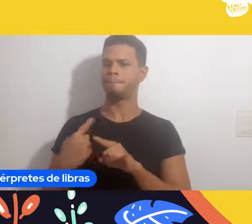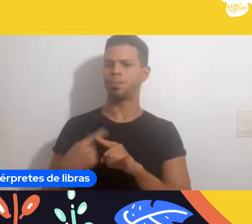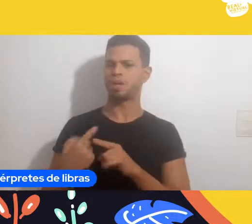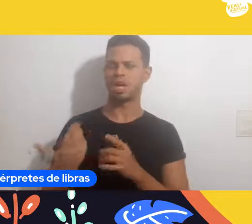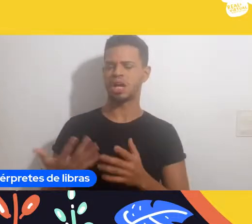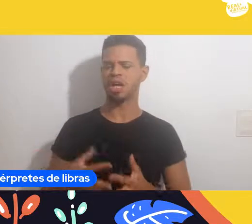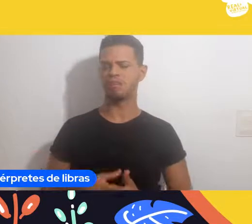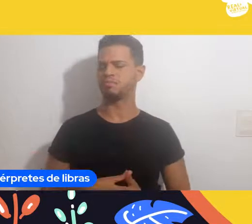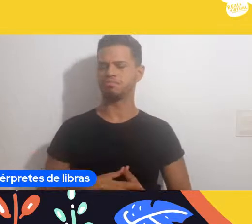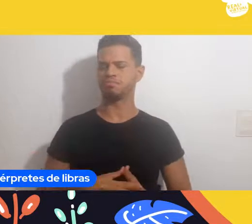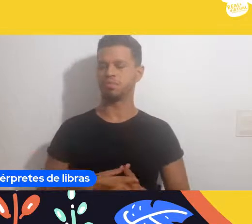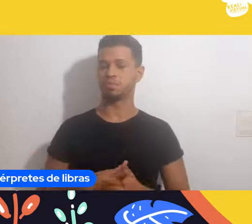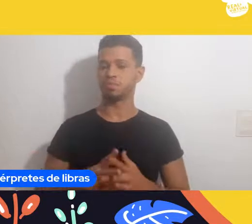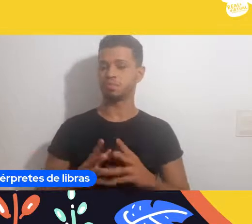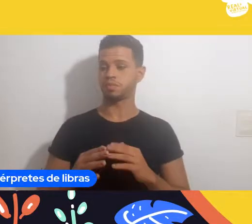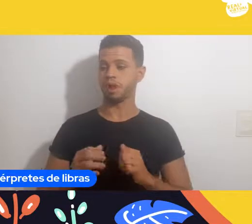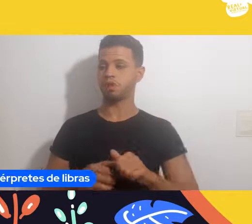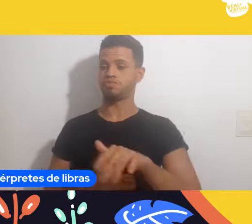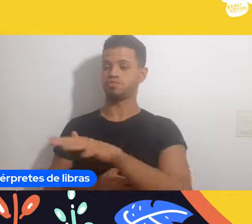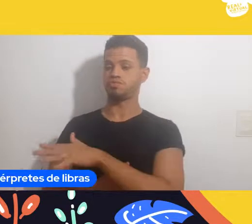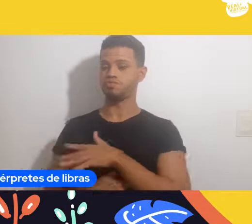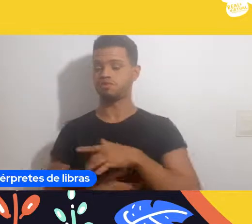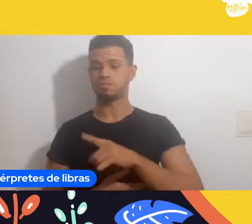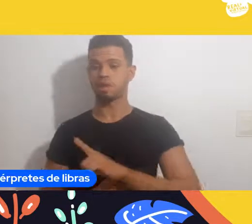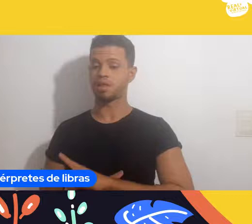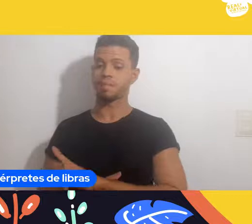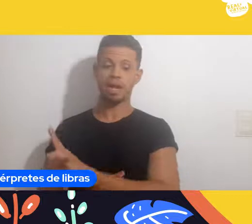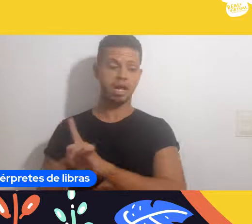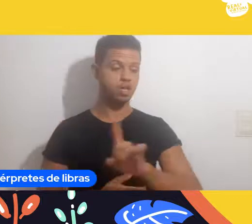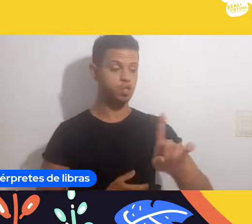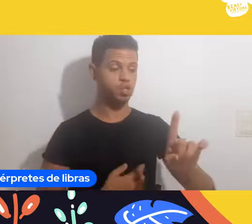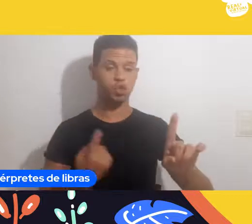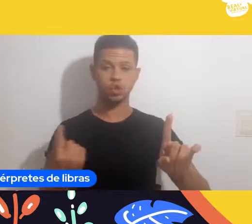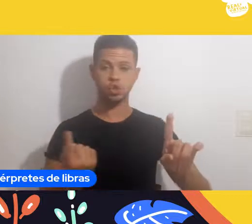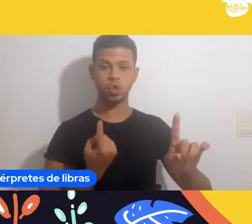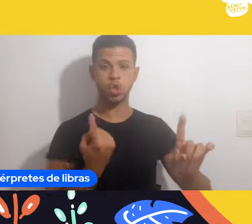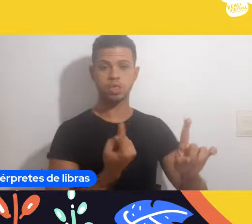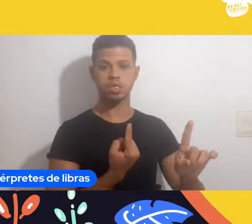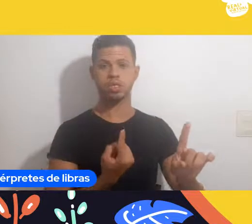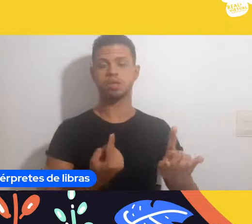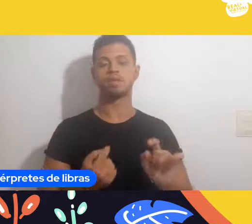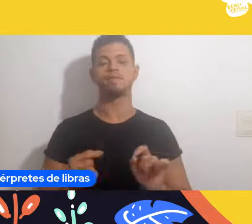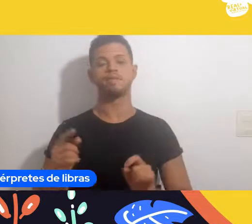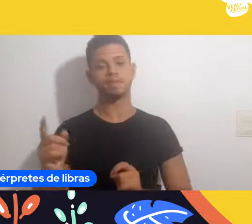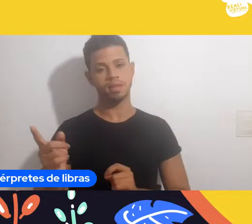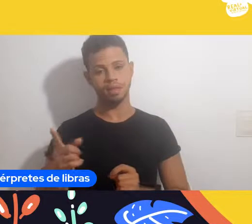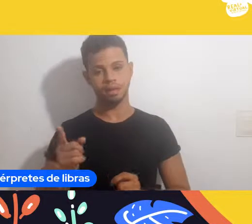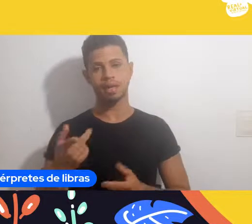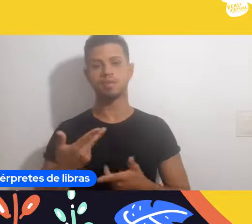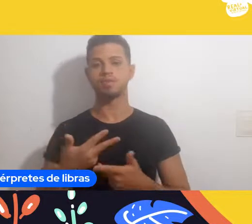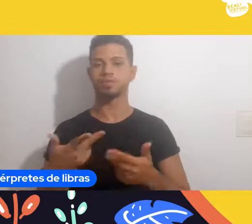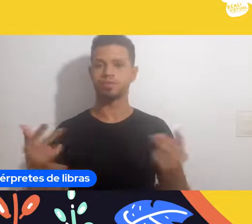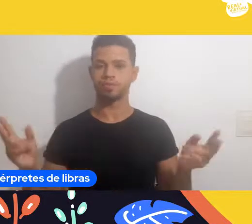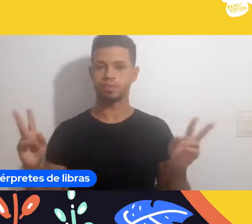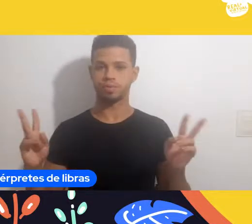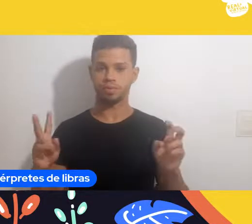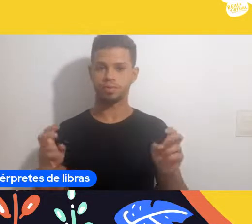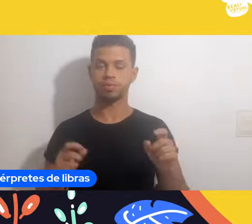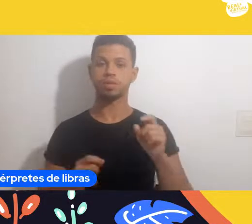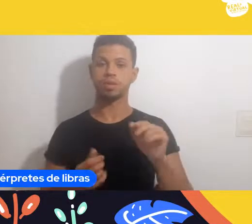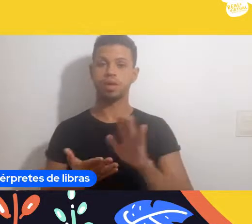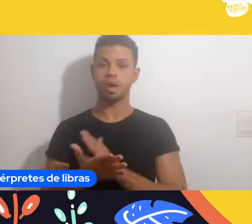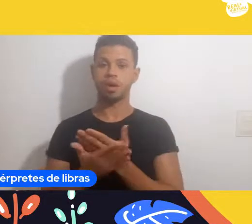dá espaço para ela ir sozinha? Então foram esses argumentos, né, e alguns estudos